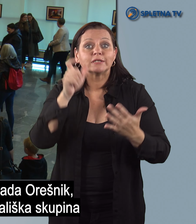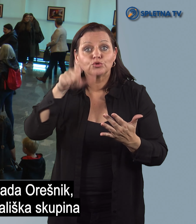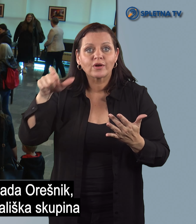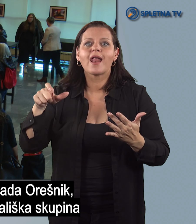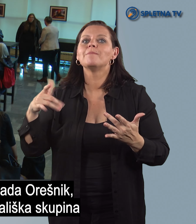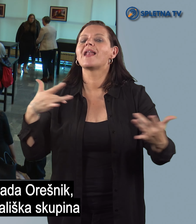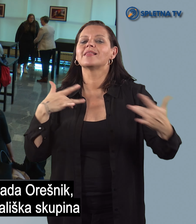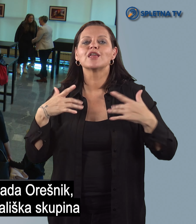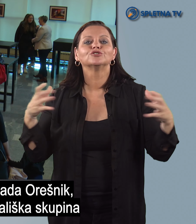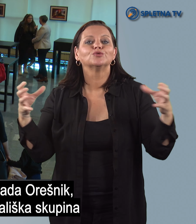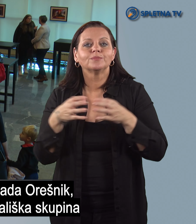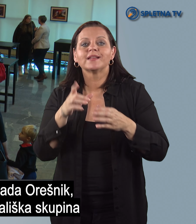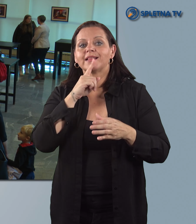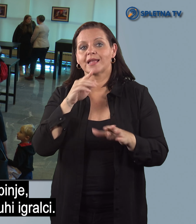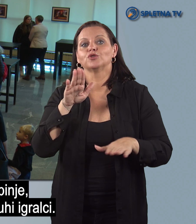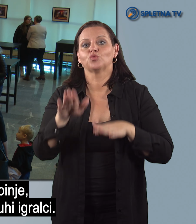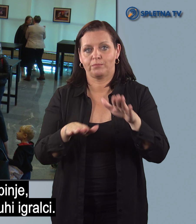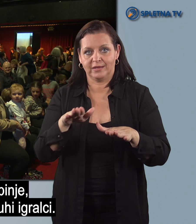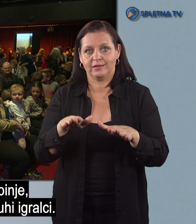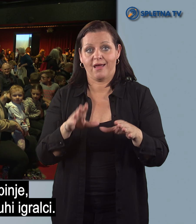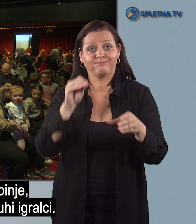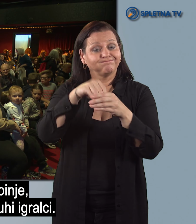so gluhi igralci.